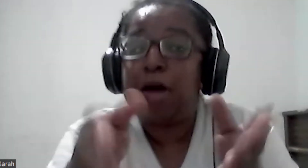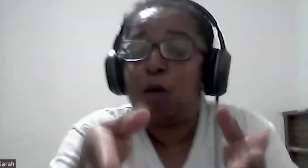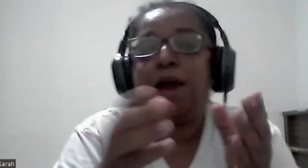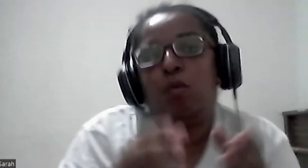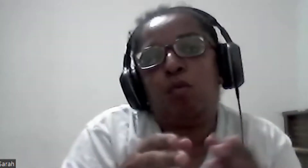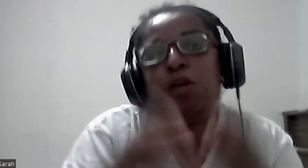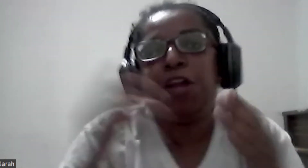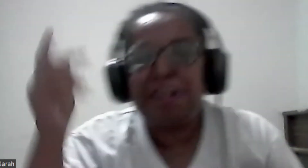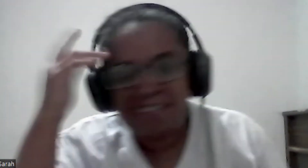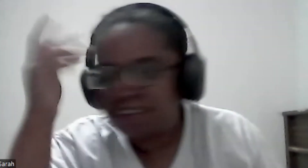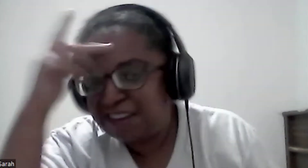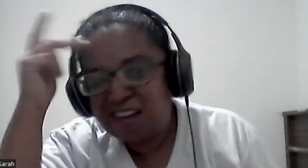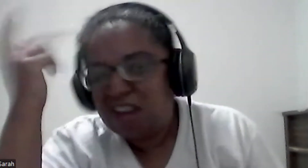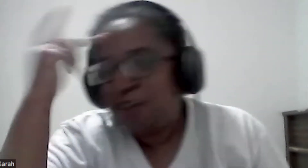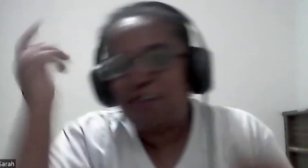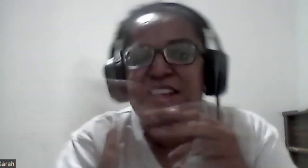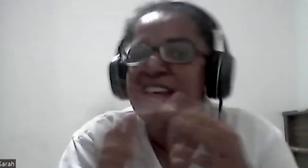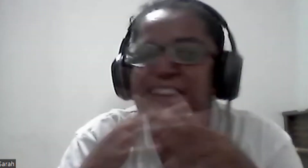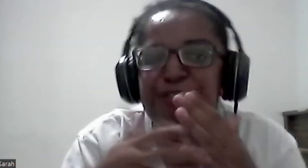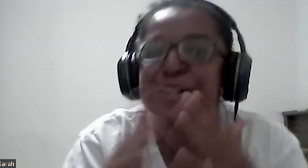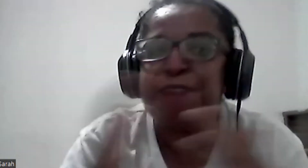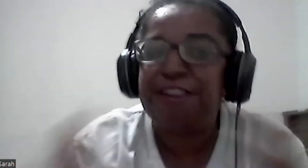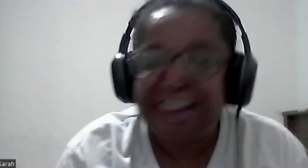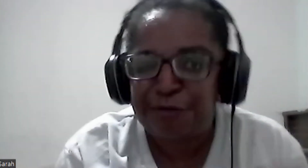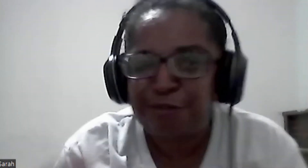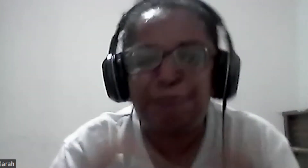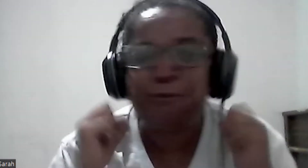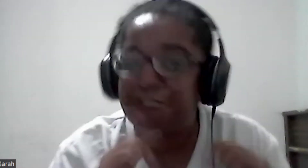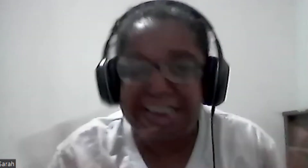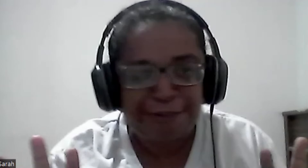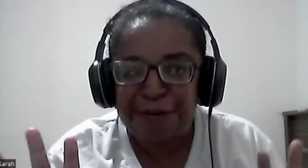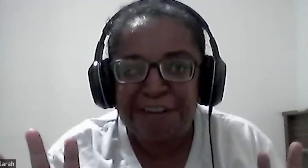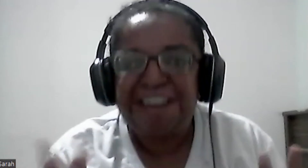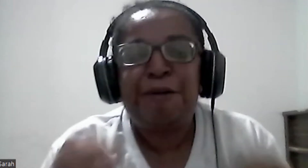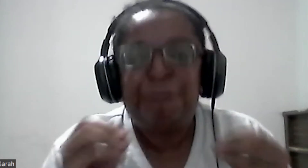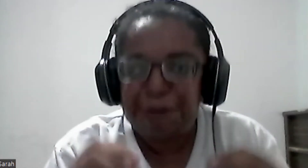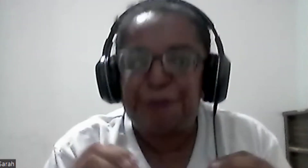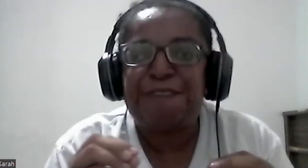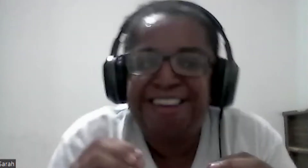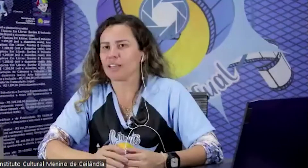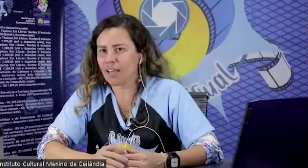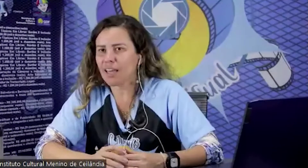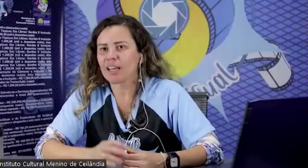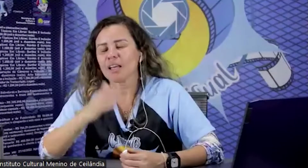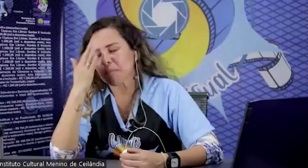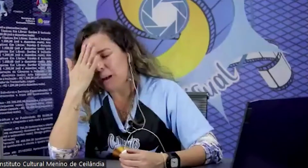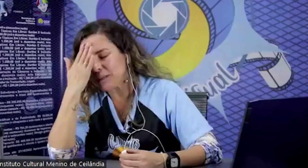um aluno que disse, Libra chato, está muito chato. Pronto. A cabeça